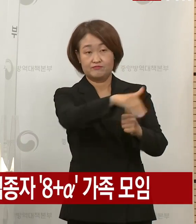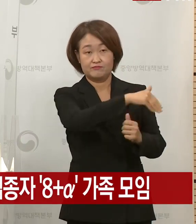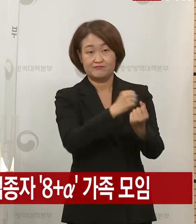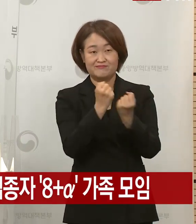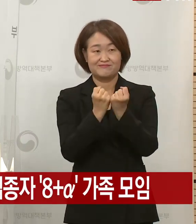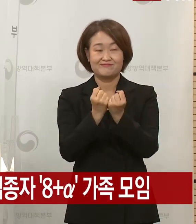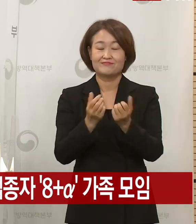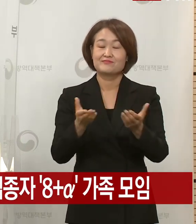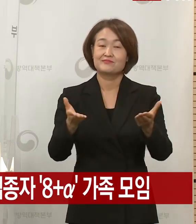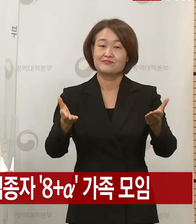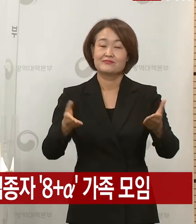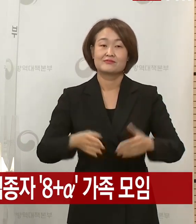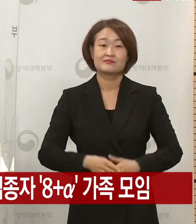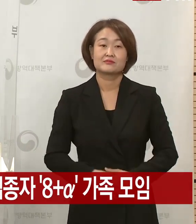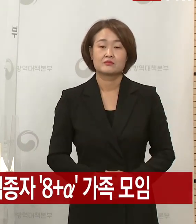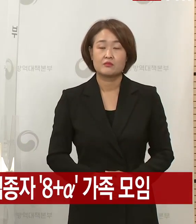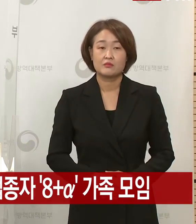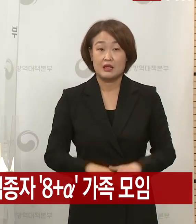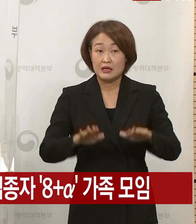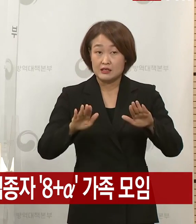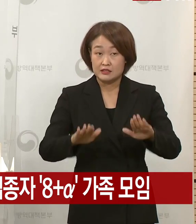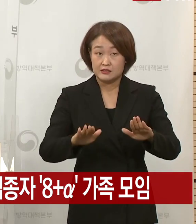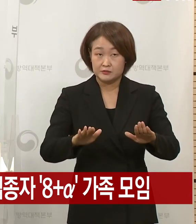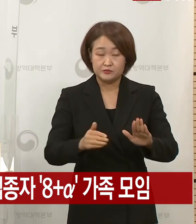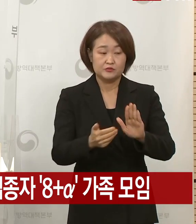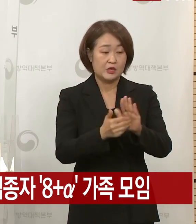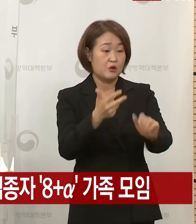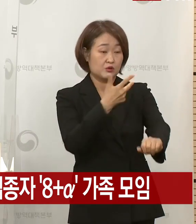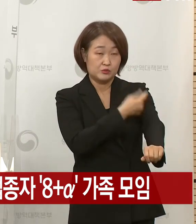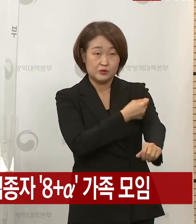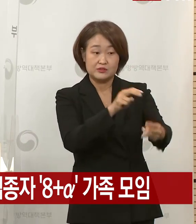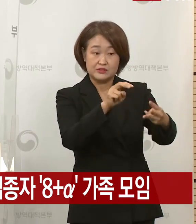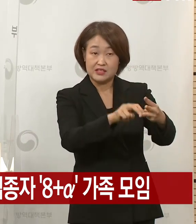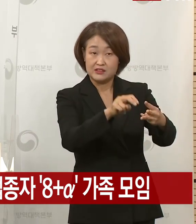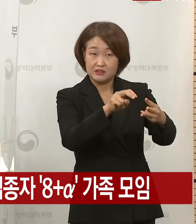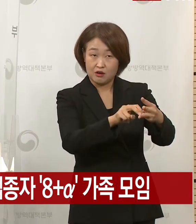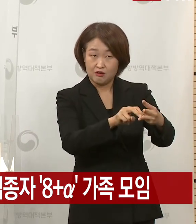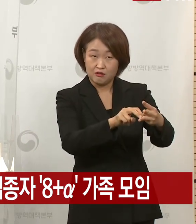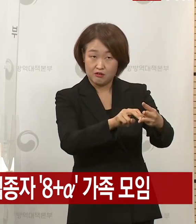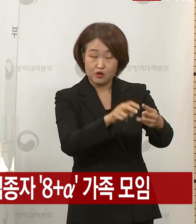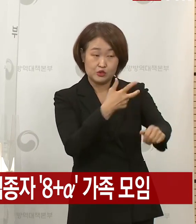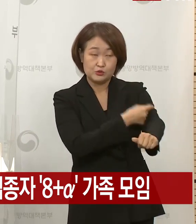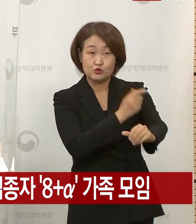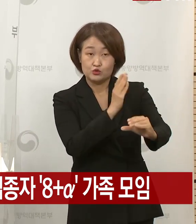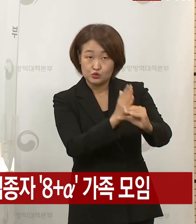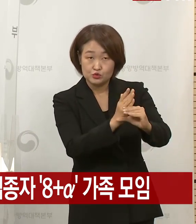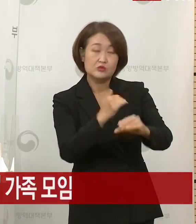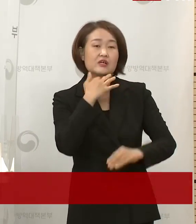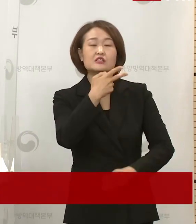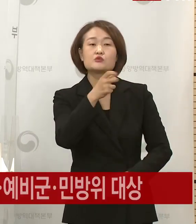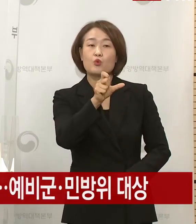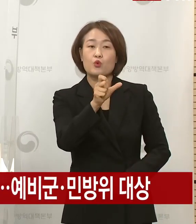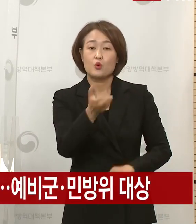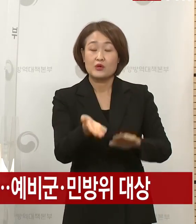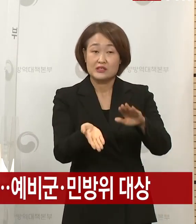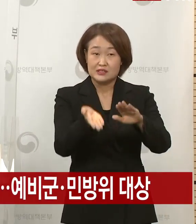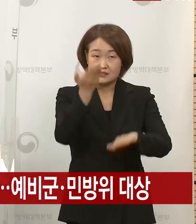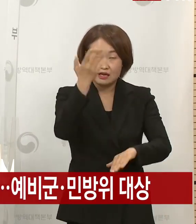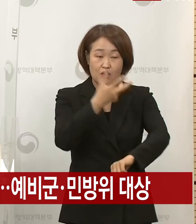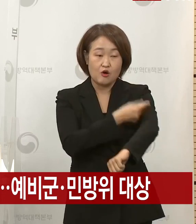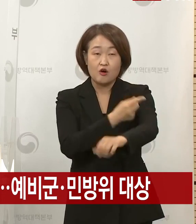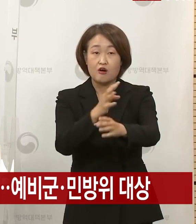설명드리겠습니다. 현재 예방접종센터에서 진행되고 있는 75세 이상 어르신에 대한 접종은